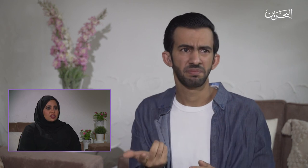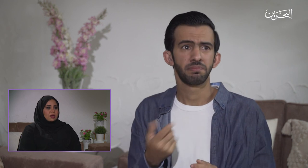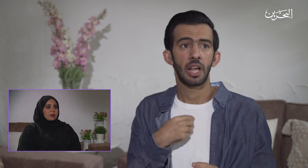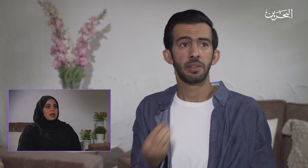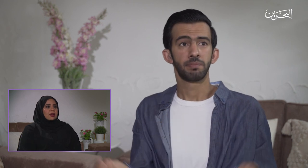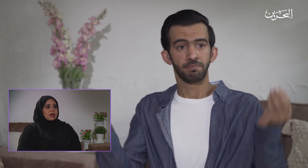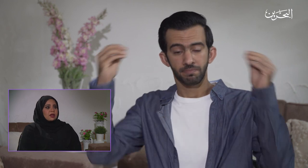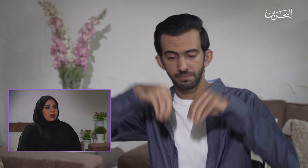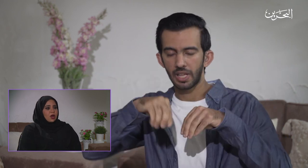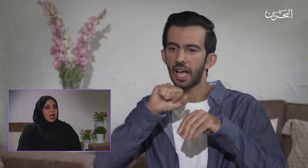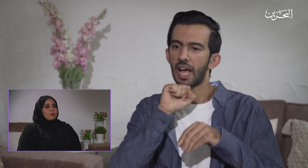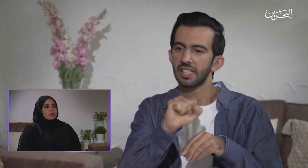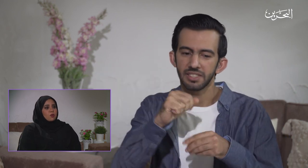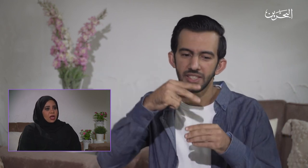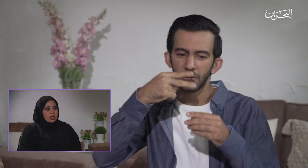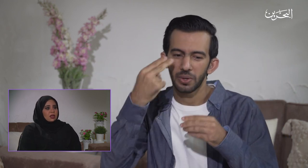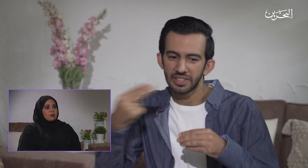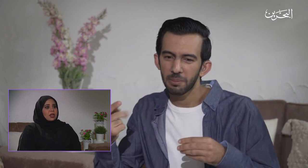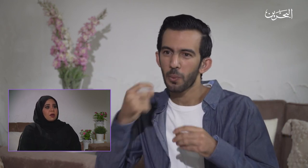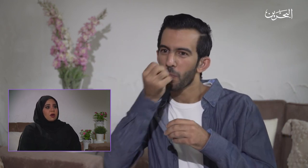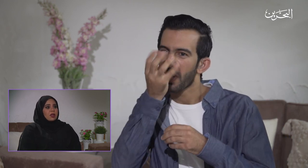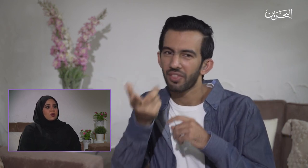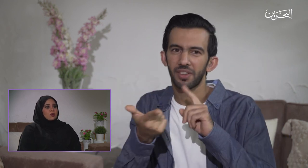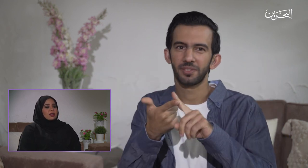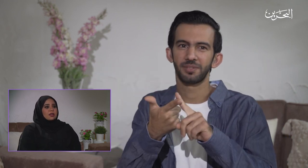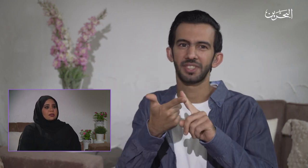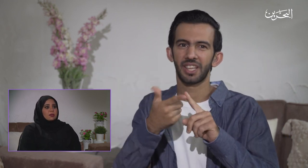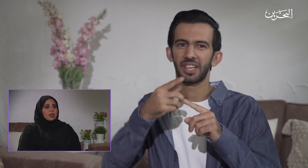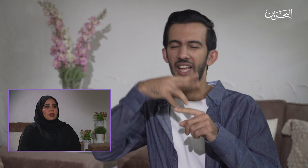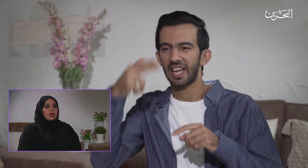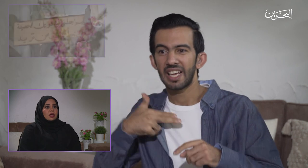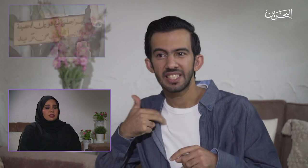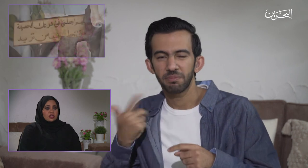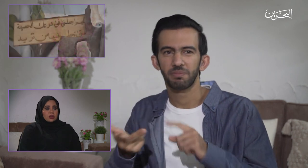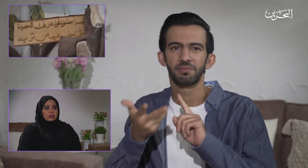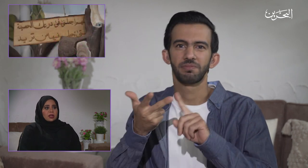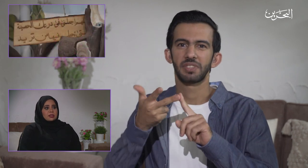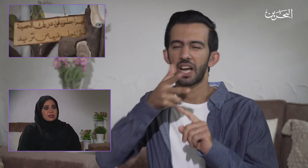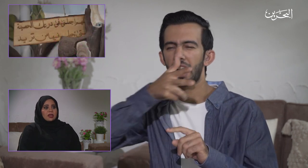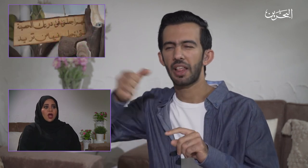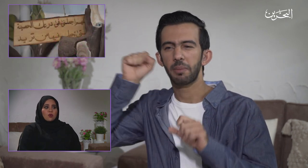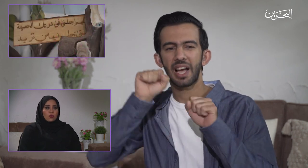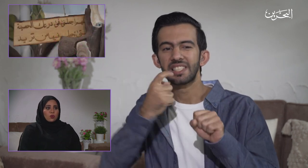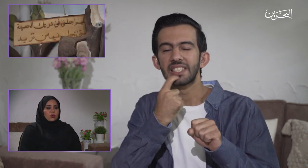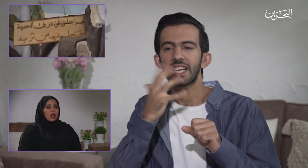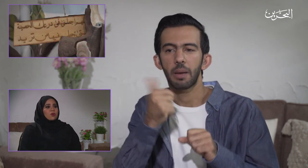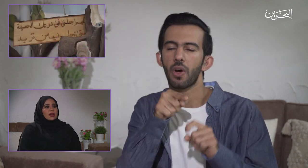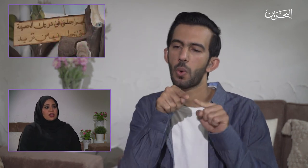الخشب، حب يطور اكثر من اعماله، يكون الرسم مثلا التشكيلات الهندسيه او الورود او